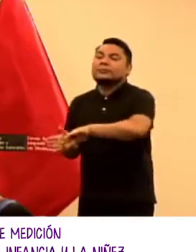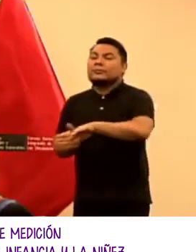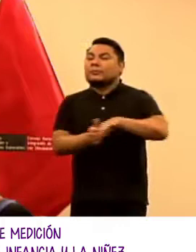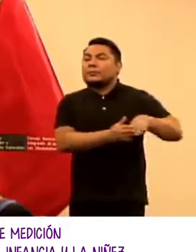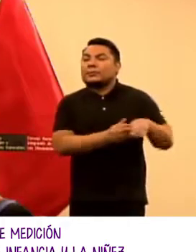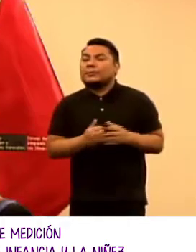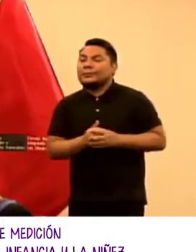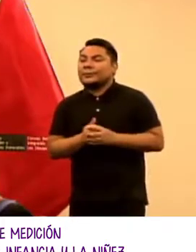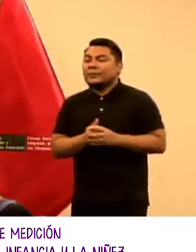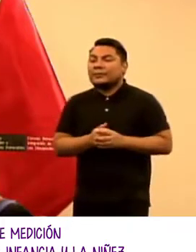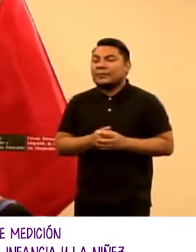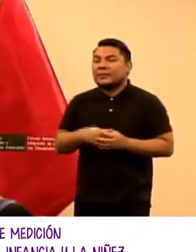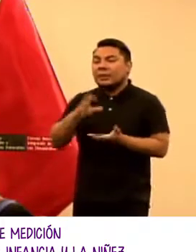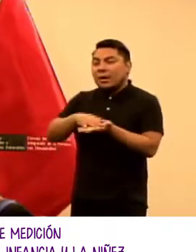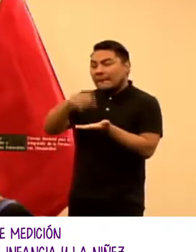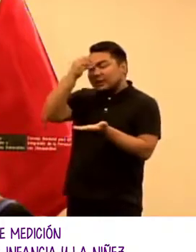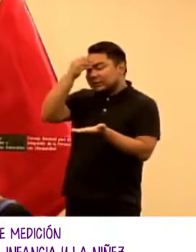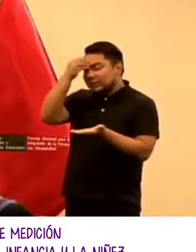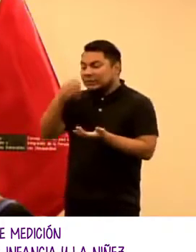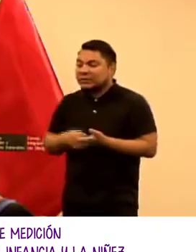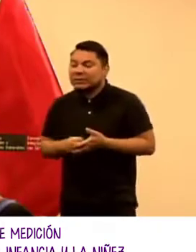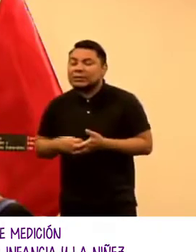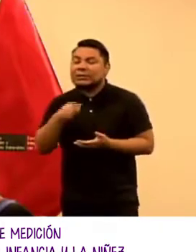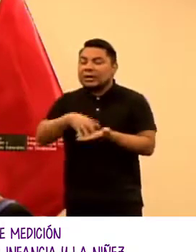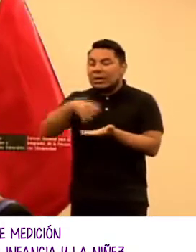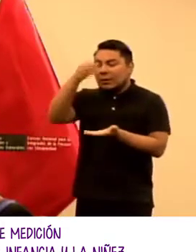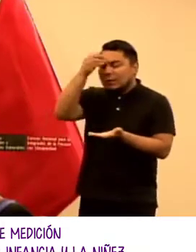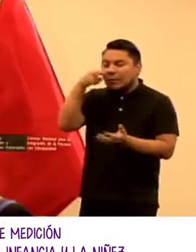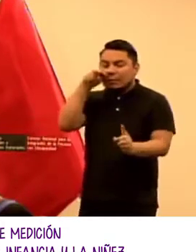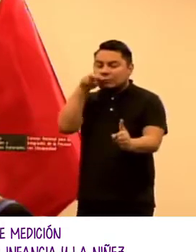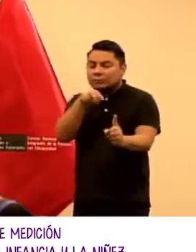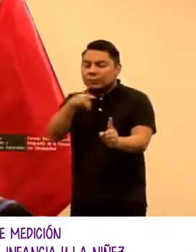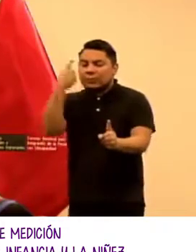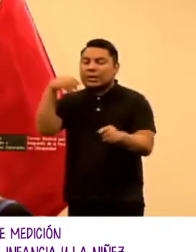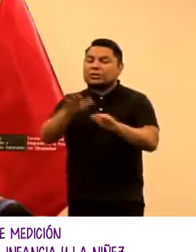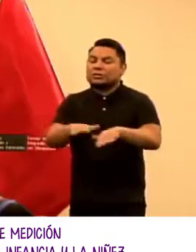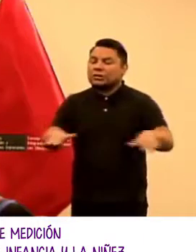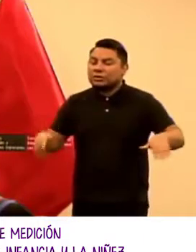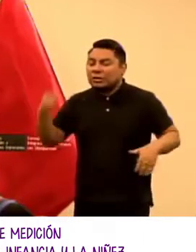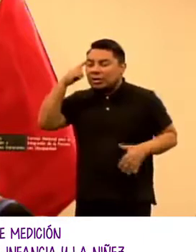Aprendizaje se mide para identificar a niños y niñas con dificultades cognitivas.